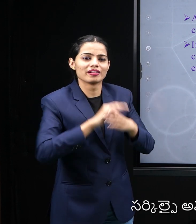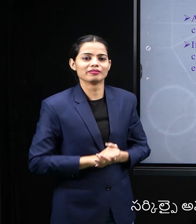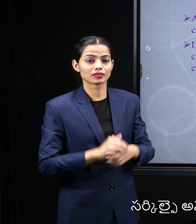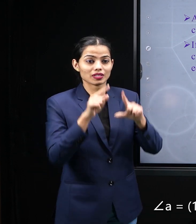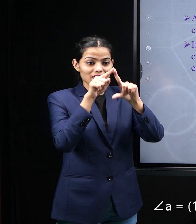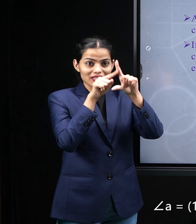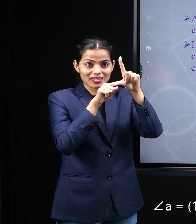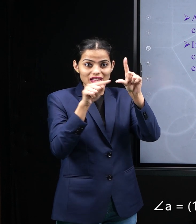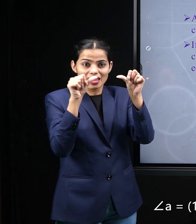యాంగిల్ A